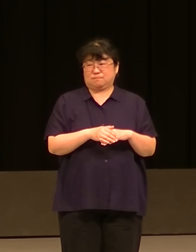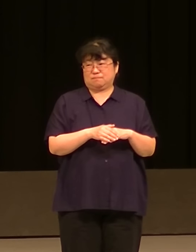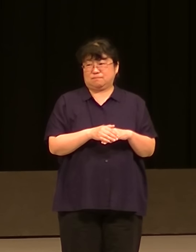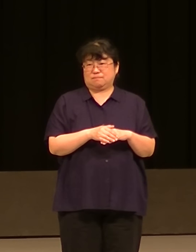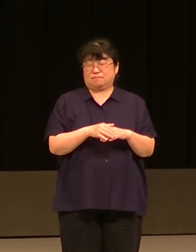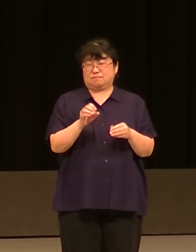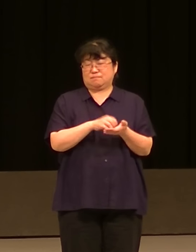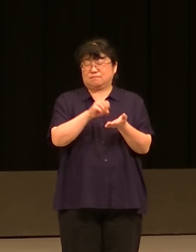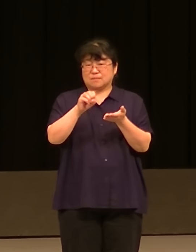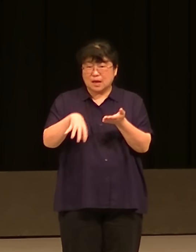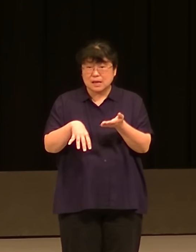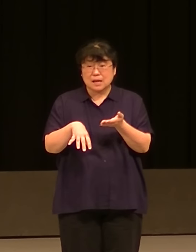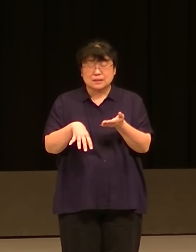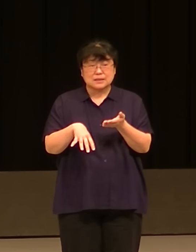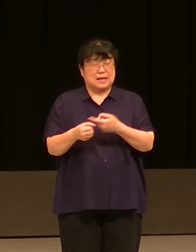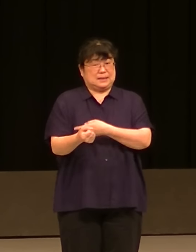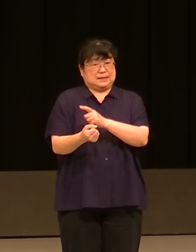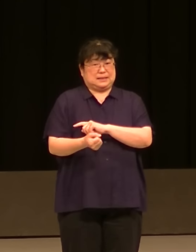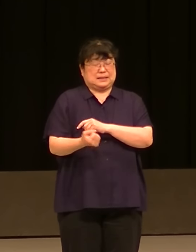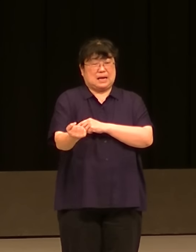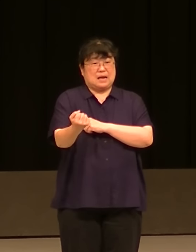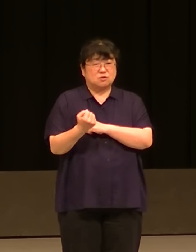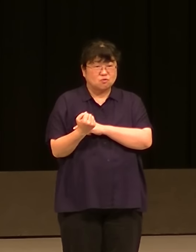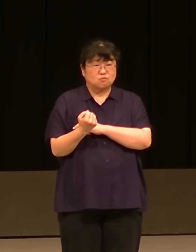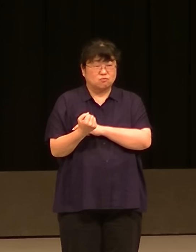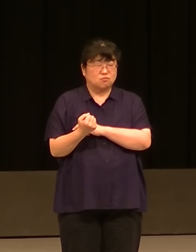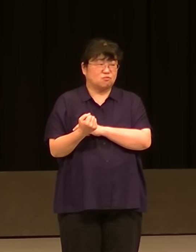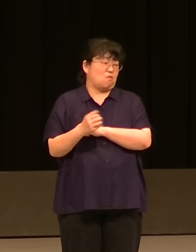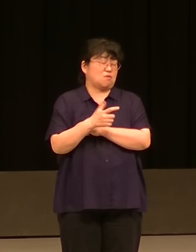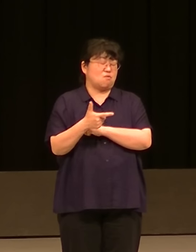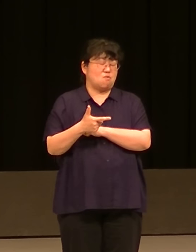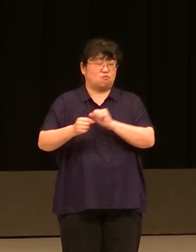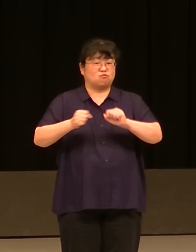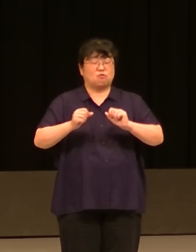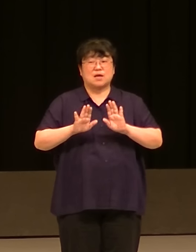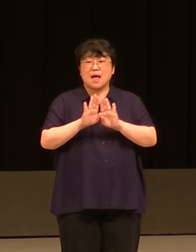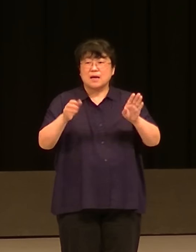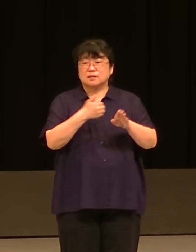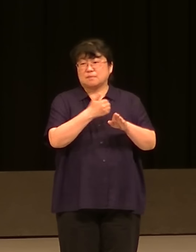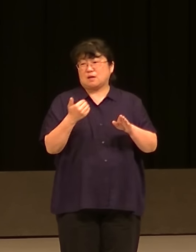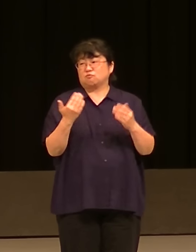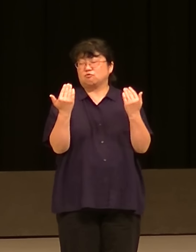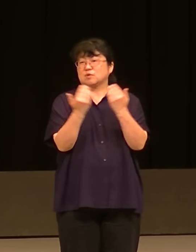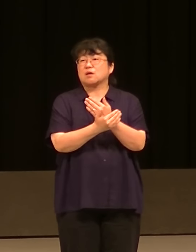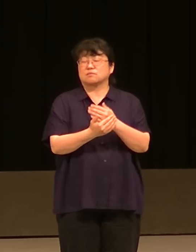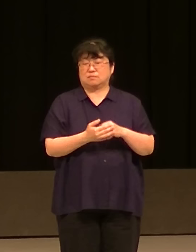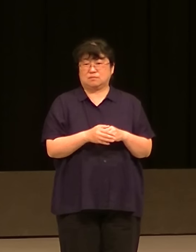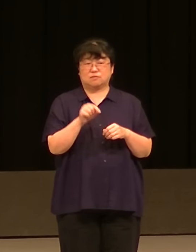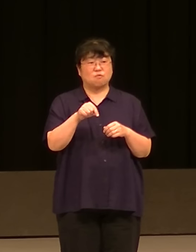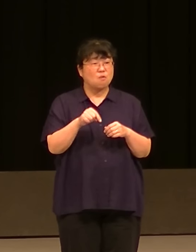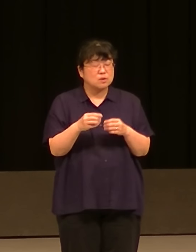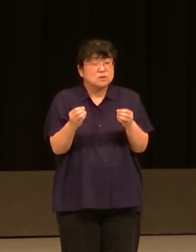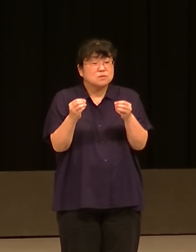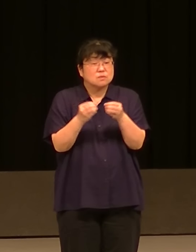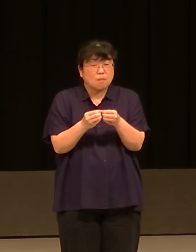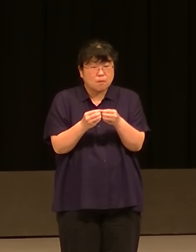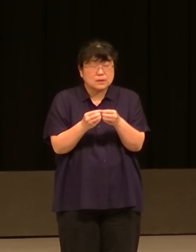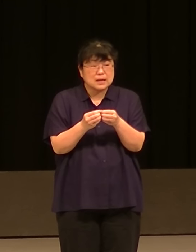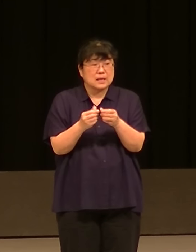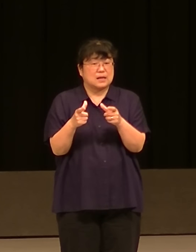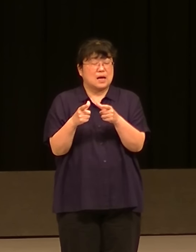力強くものをこう、まあ、動き出すということになれば、そのことに伴って